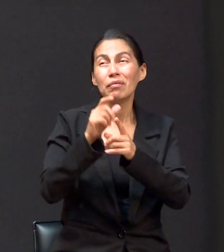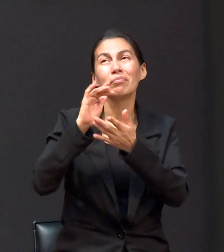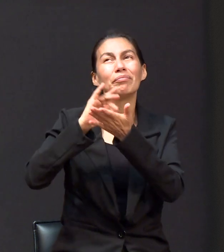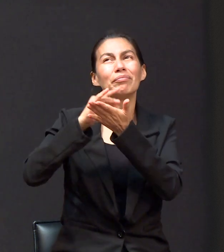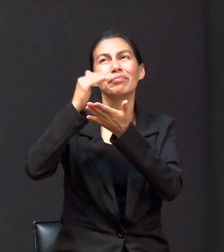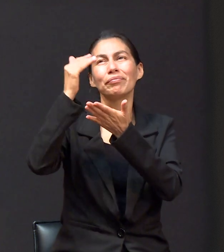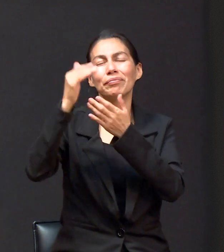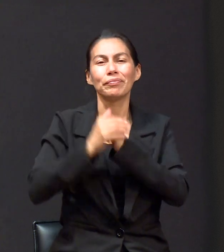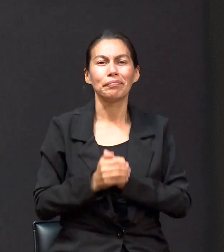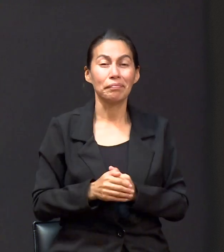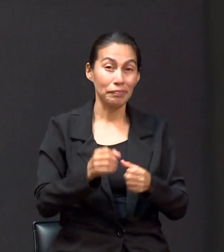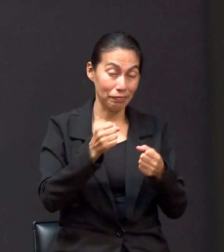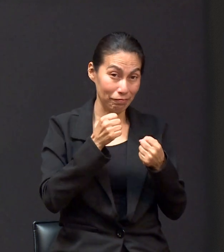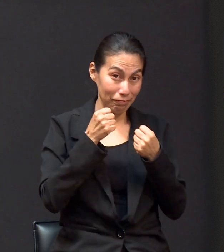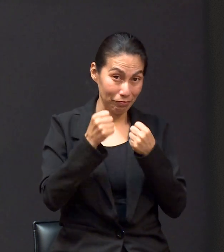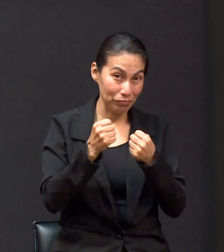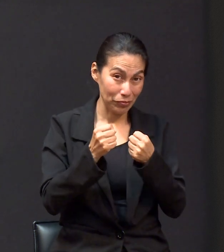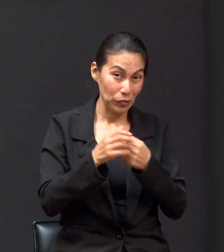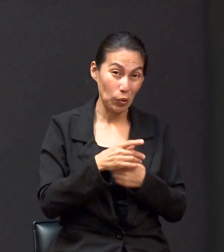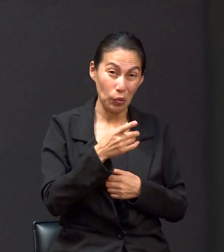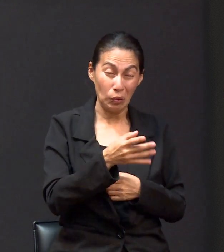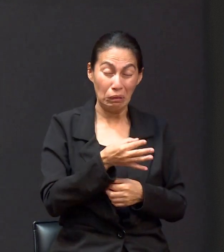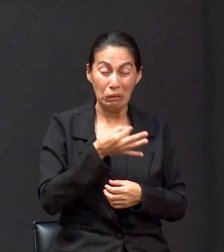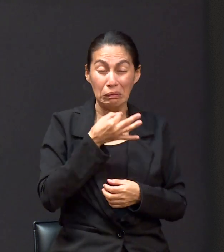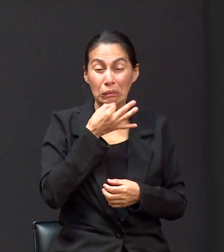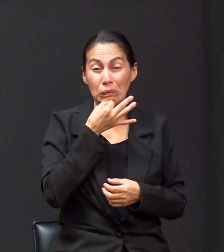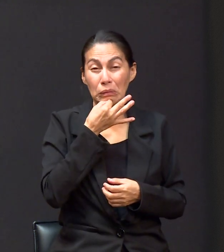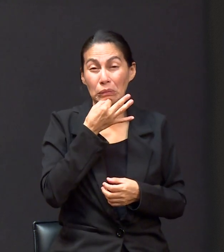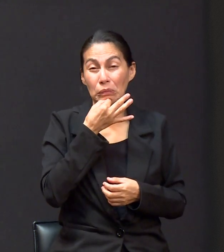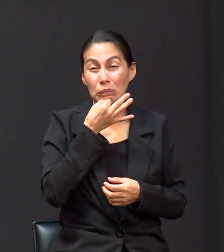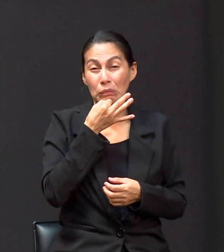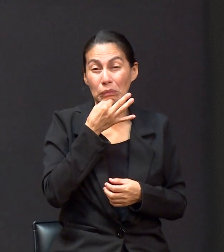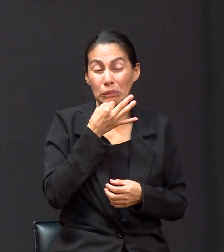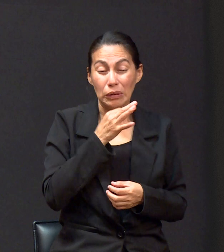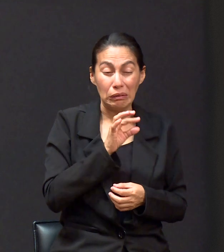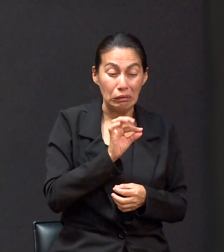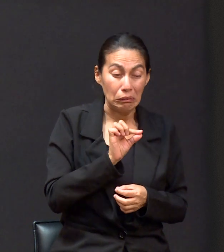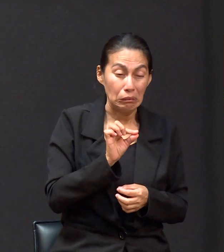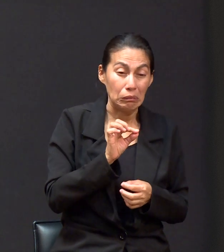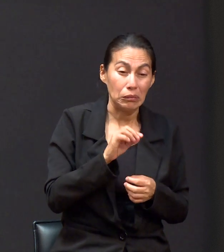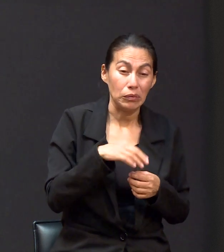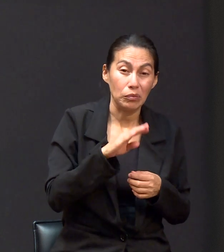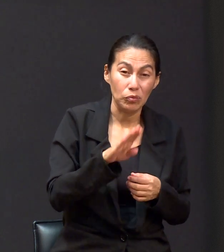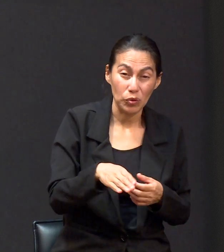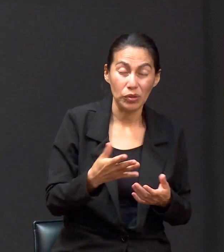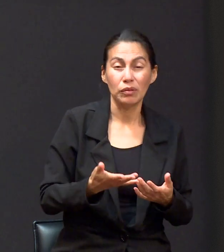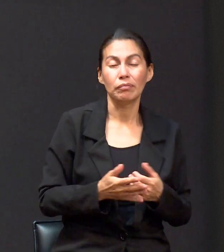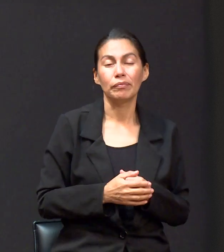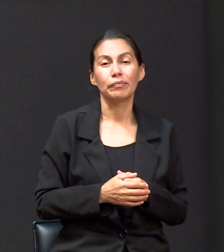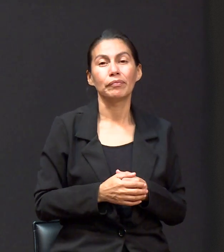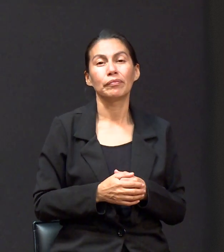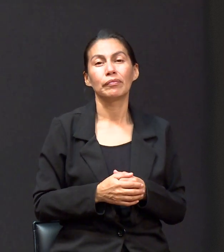cuidado. Sin duda alguna estuviste a un puntito, a una rayita,